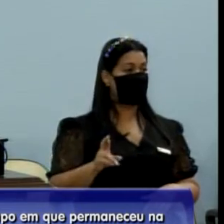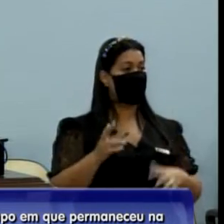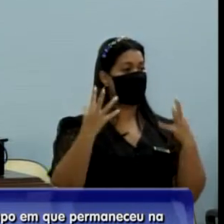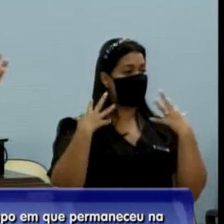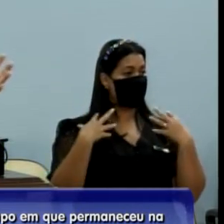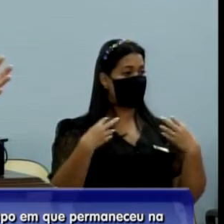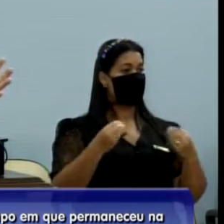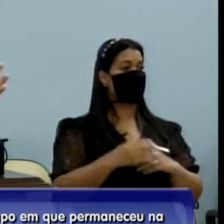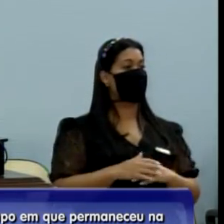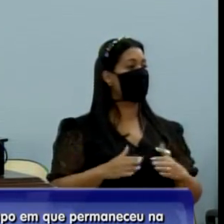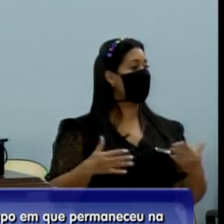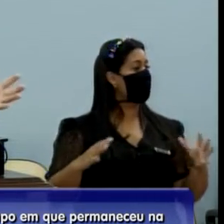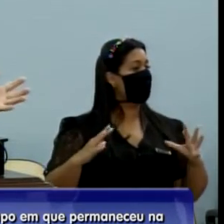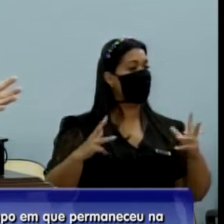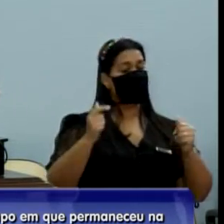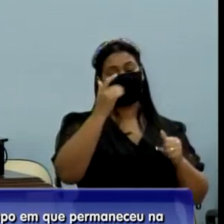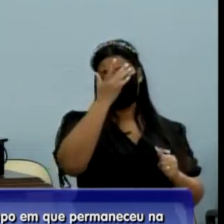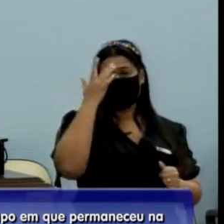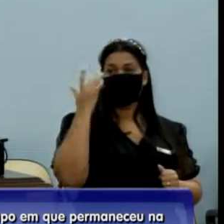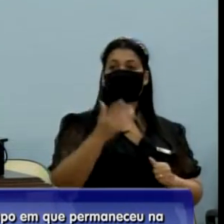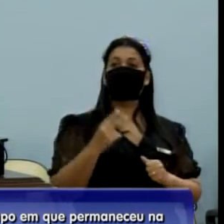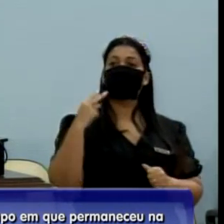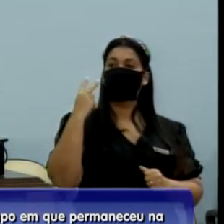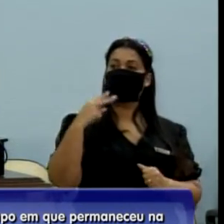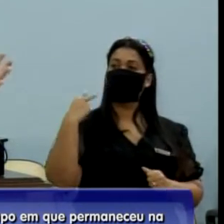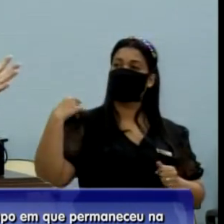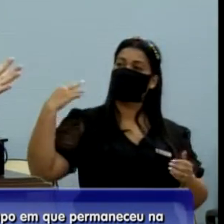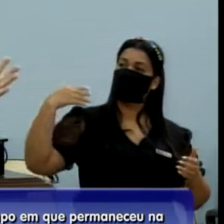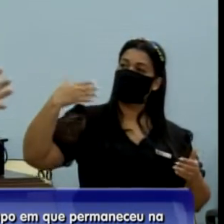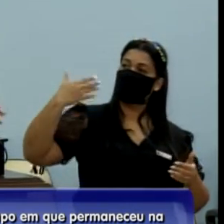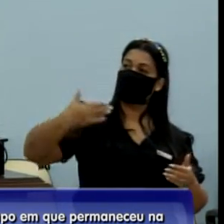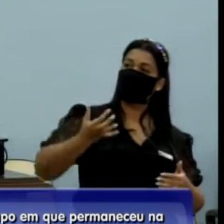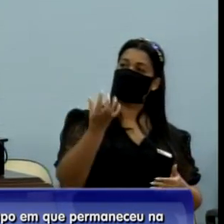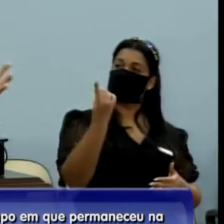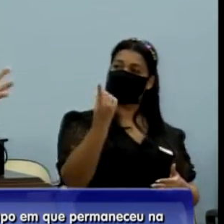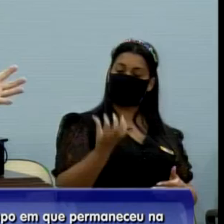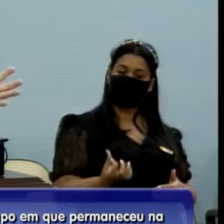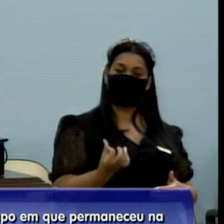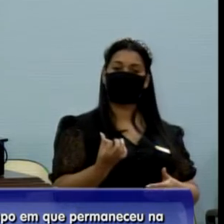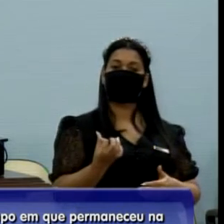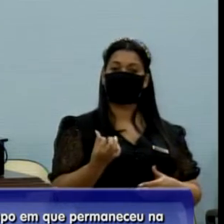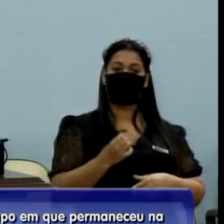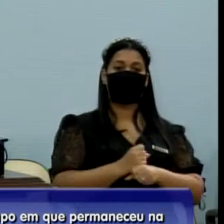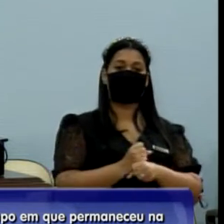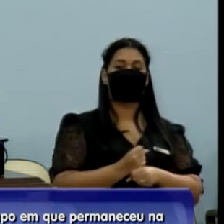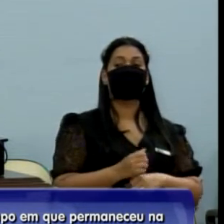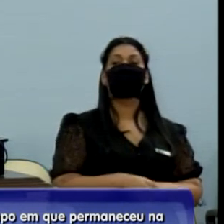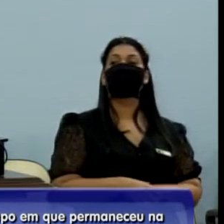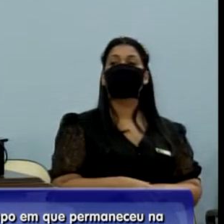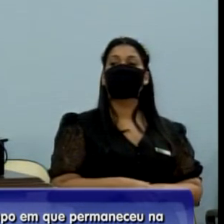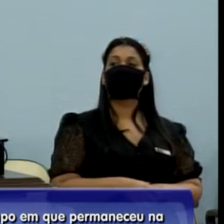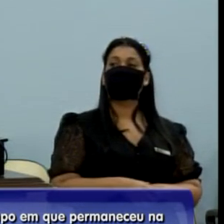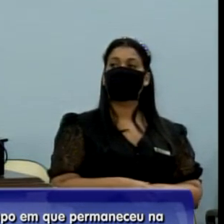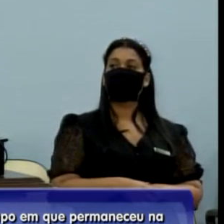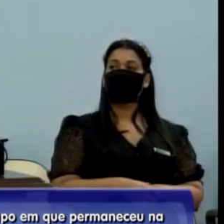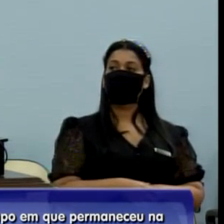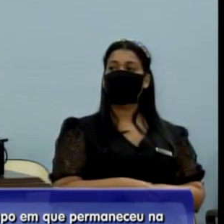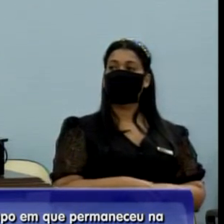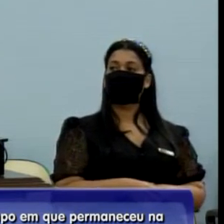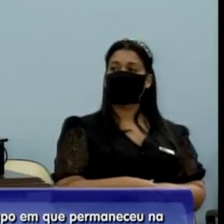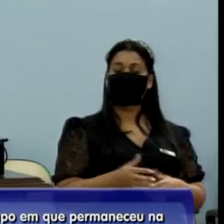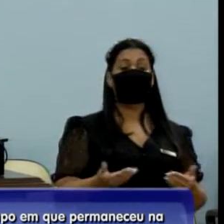Karine Caroline um daqueles foi o vereador comigo nesses 16 anos passaram-se muita gente bom